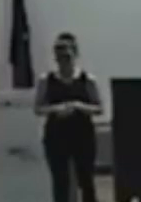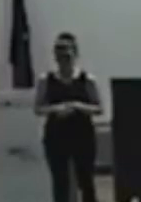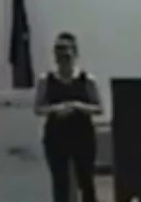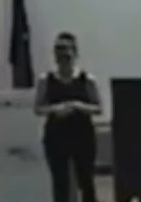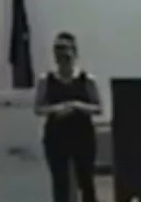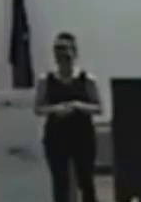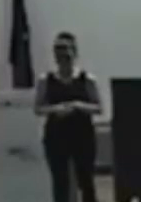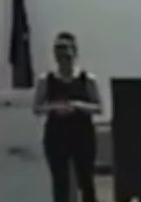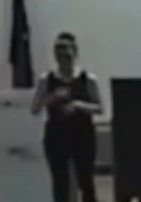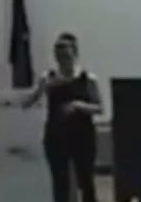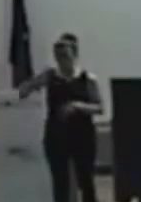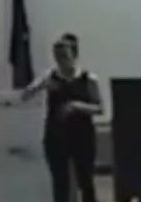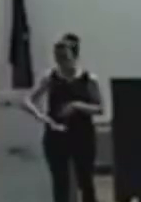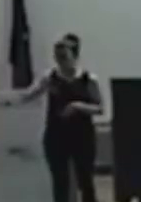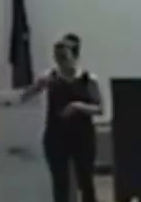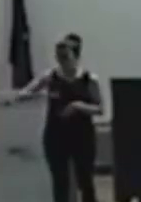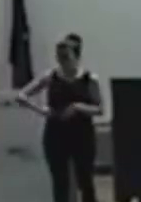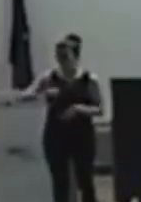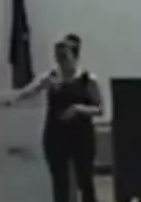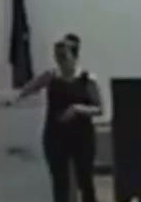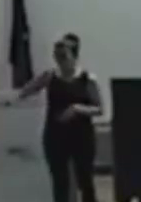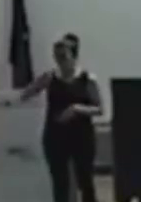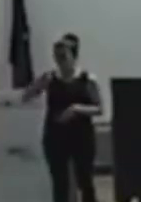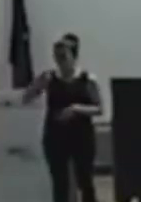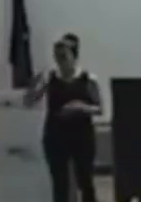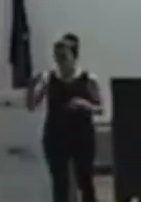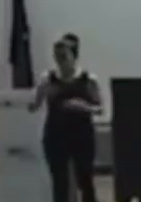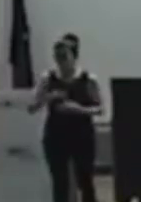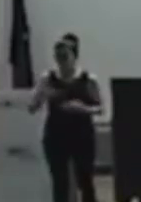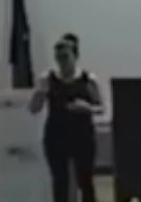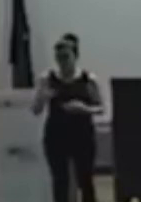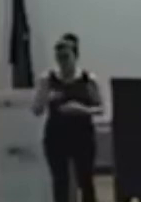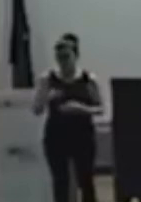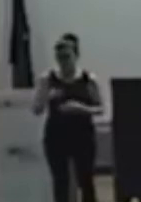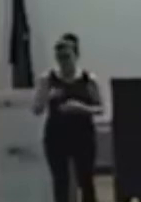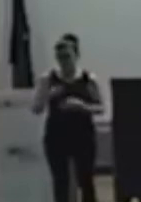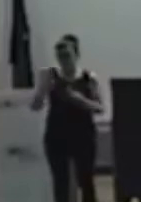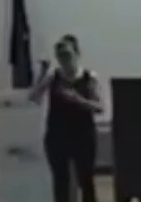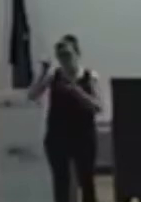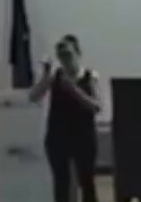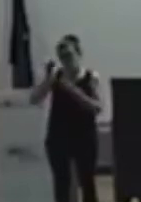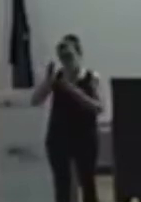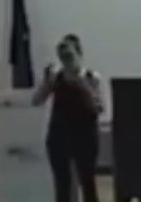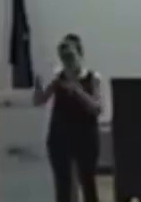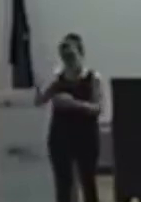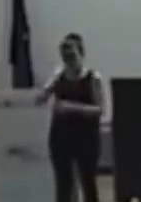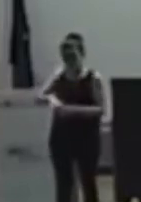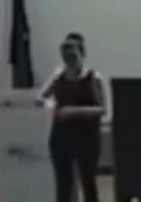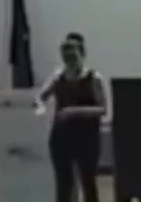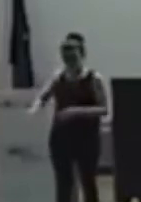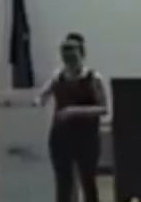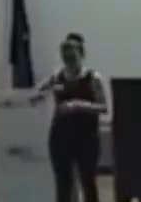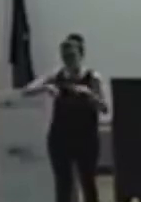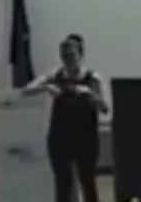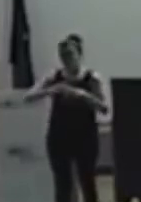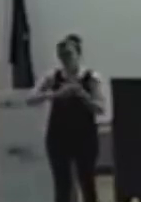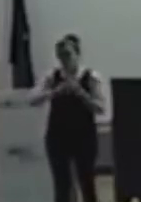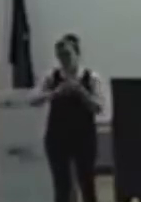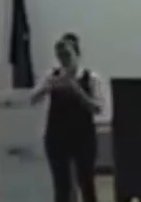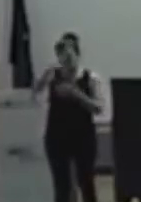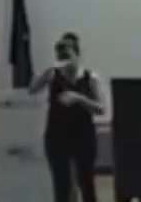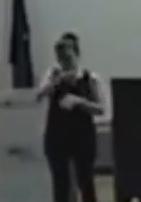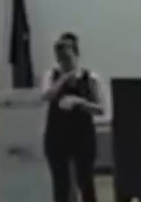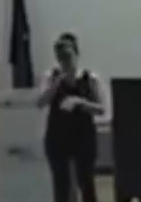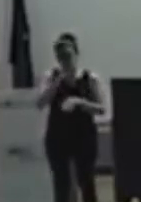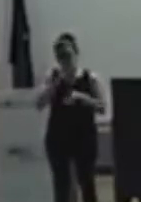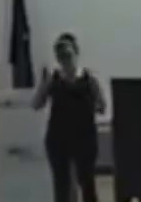lo más importante es, si pensando en los chavales, y luego si queréis hablamos de los padres, pero pensando en los